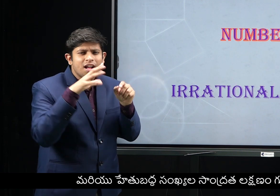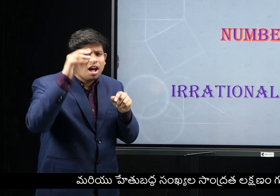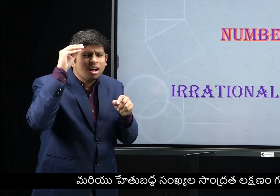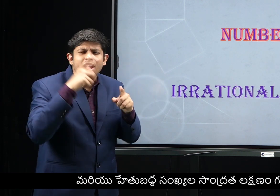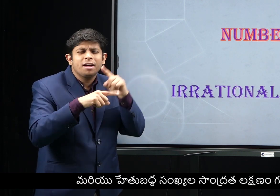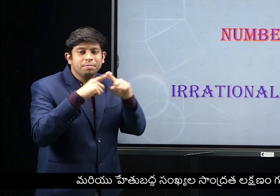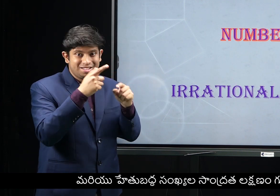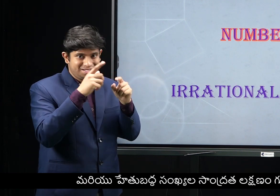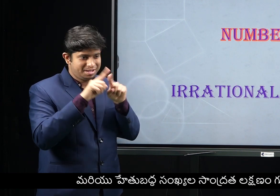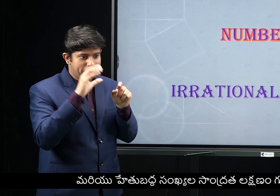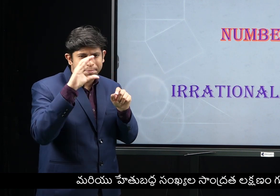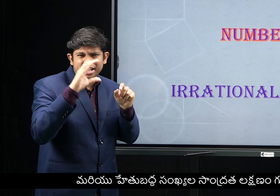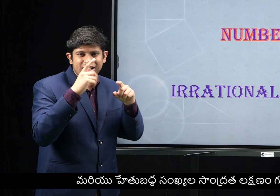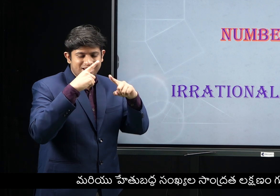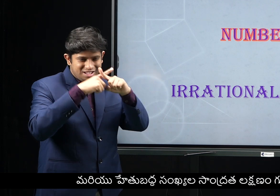సాంద్రత లక్షణం గురించి తెలుసుకున్నారు.